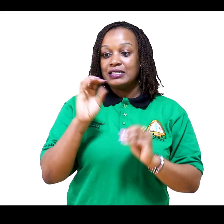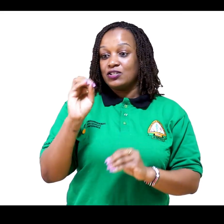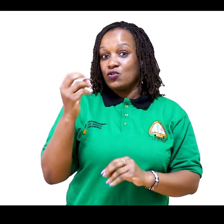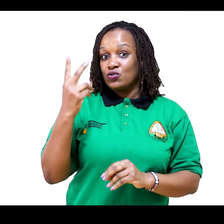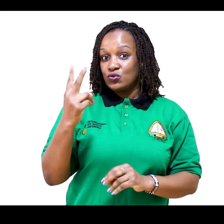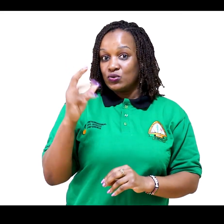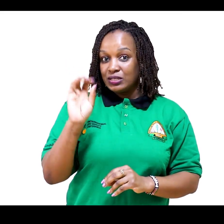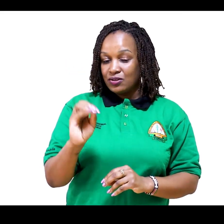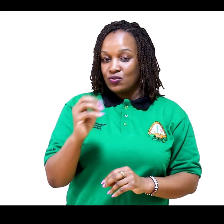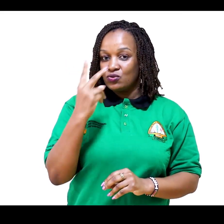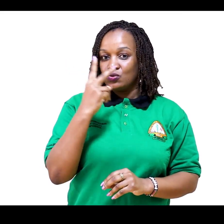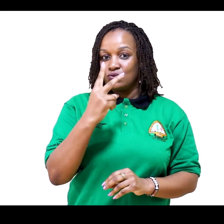0202270000 au